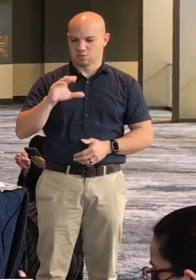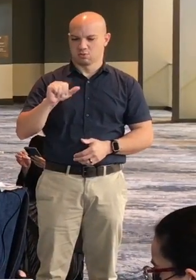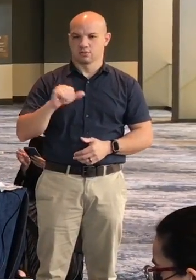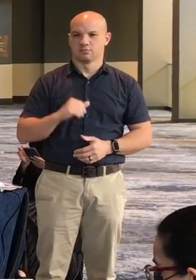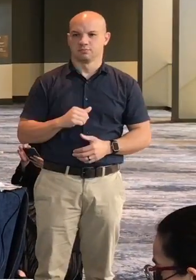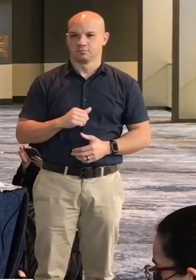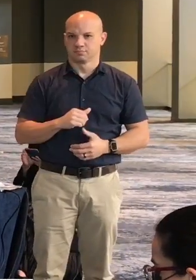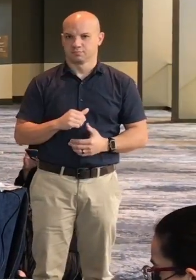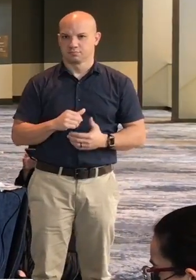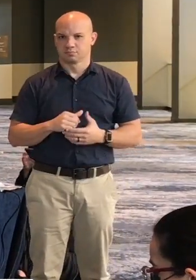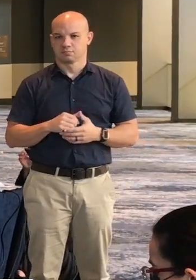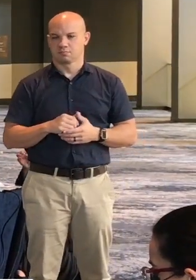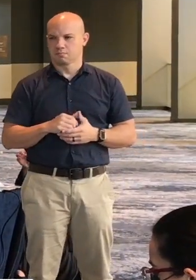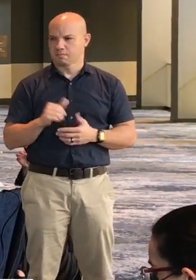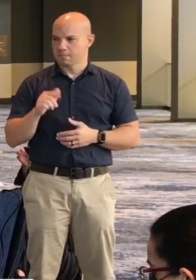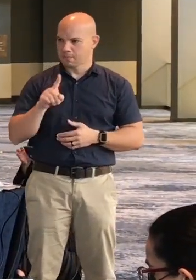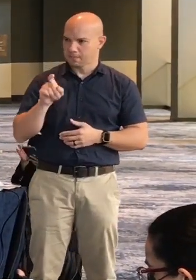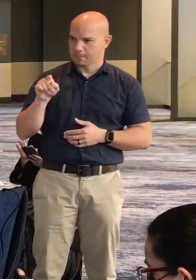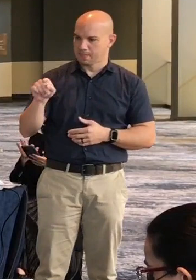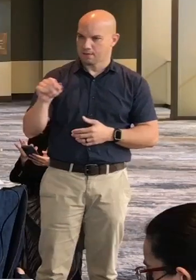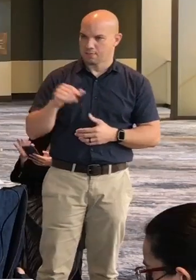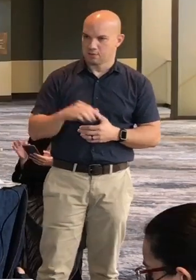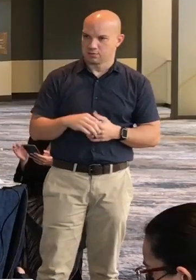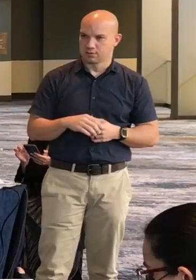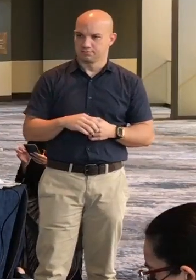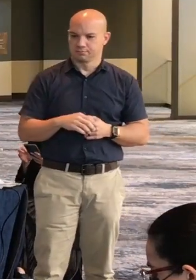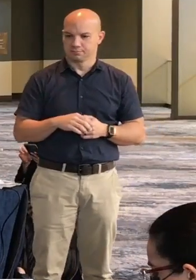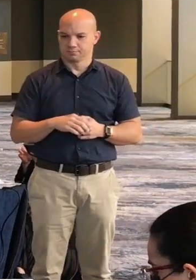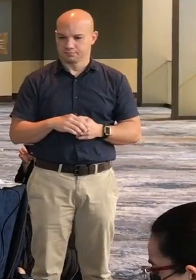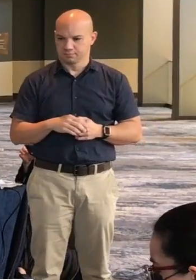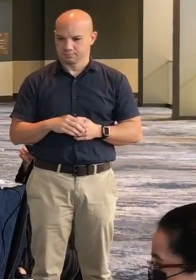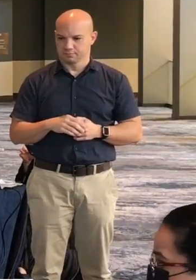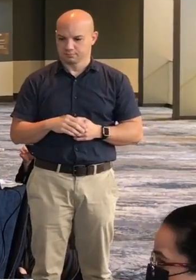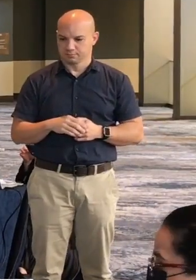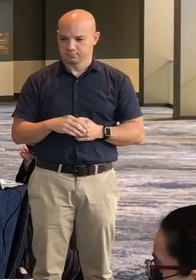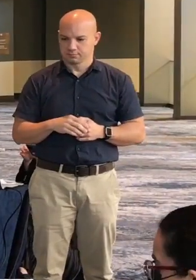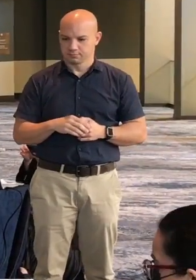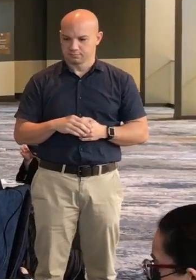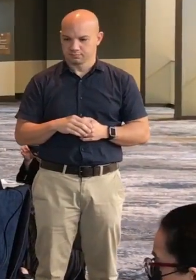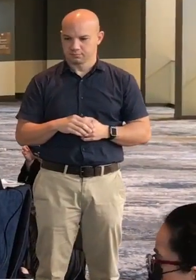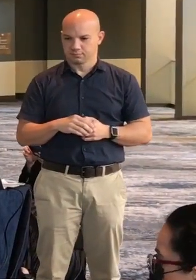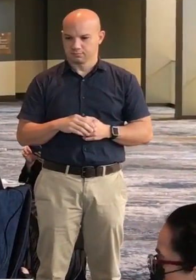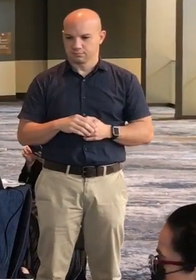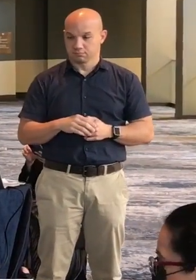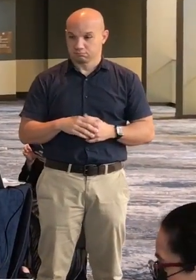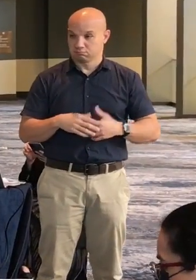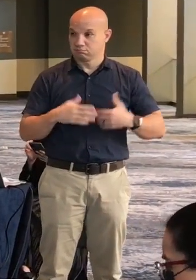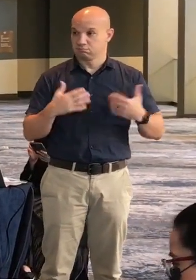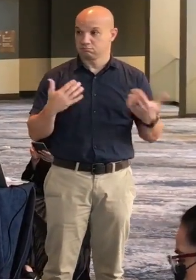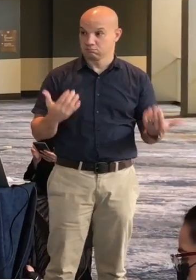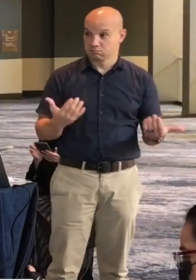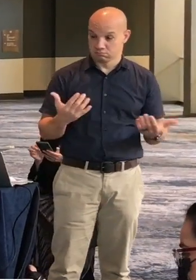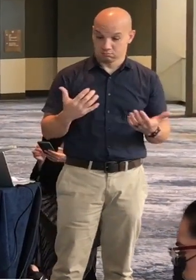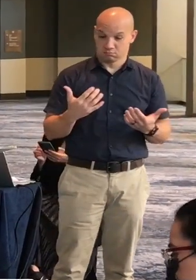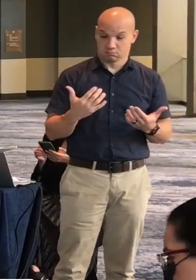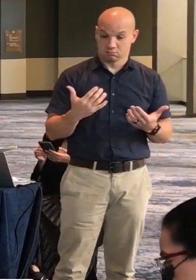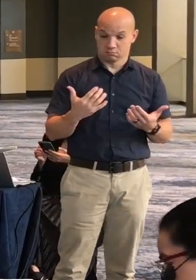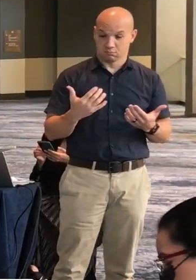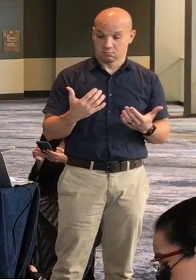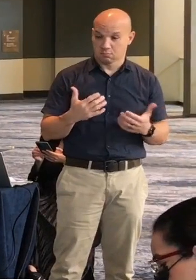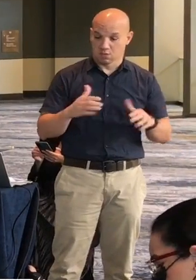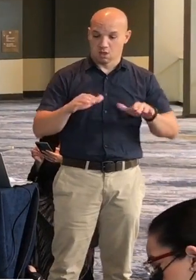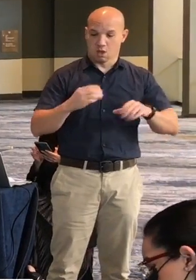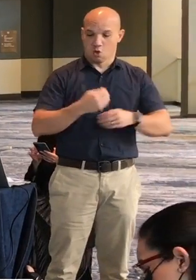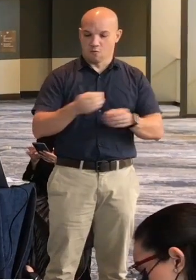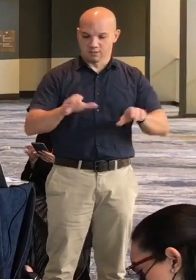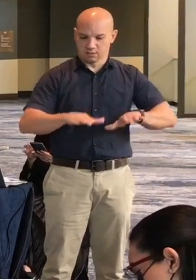¿se ha afectado las visitas de los niños regulares en las oficinas de los pediatras? ¿Qué